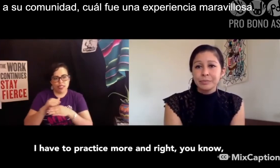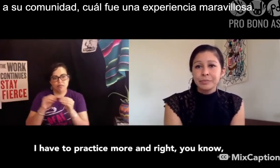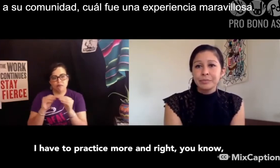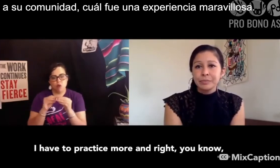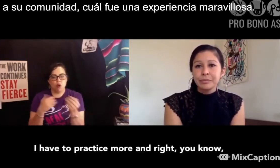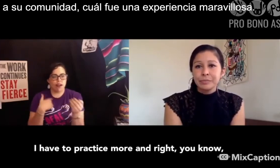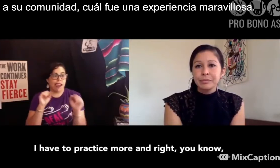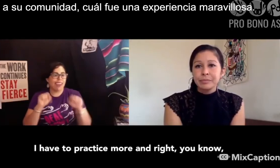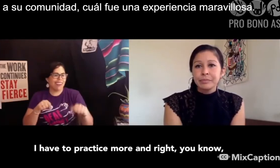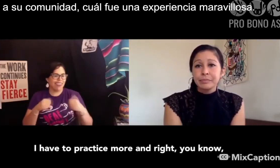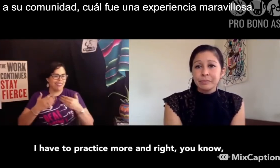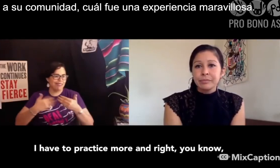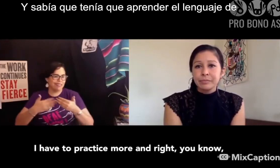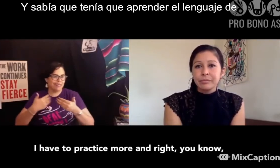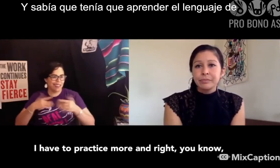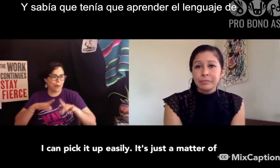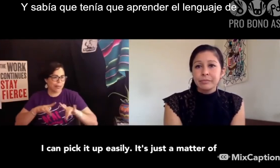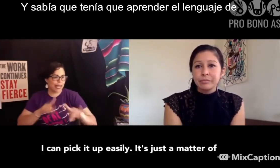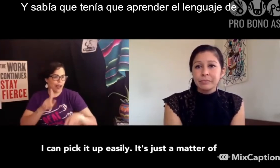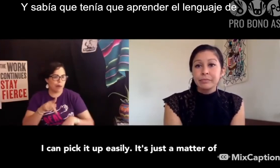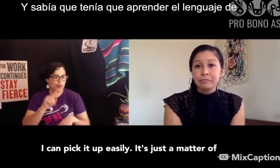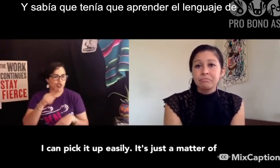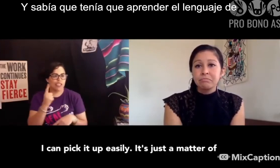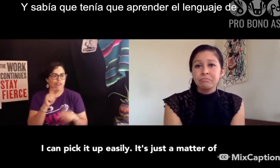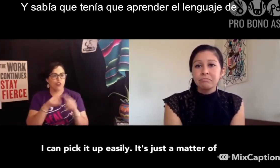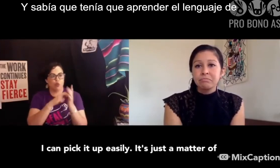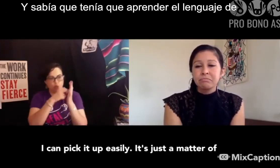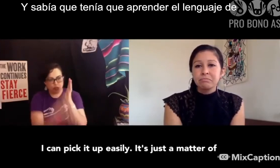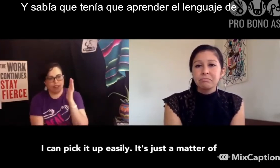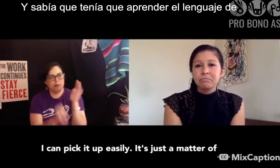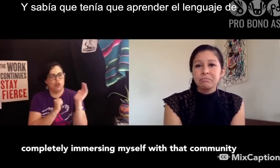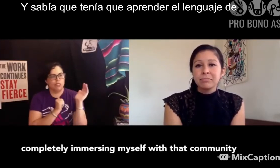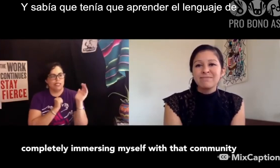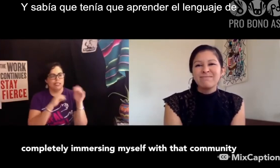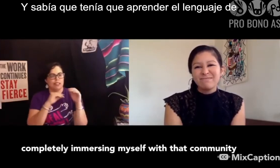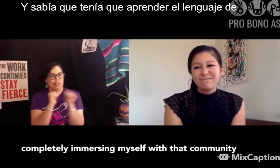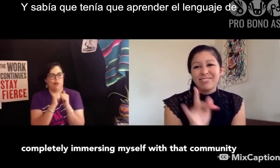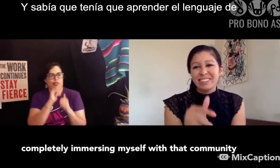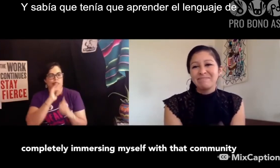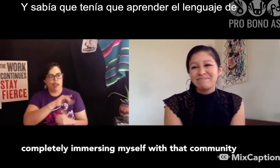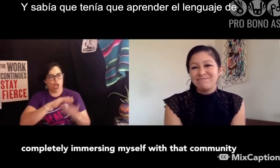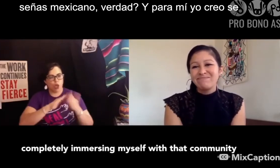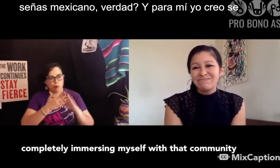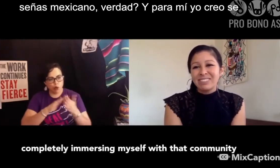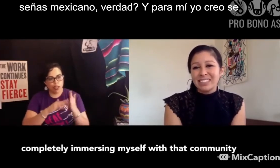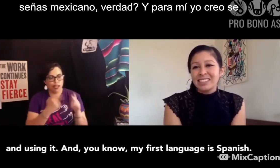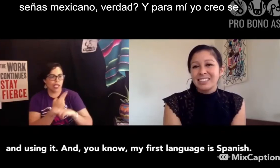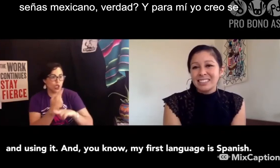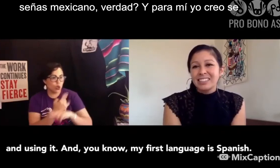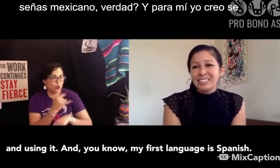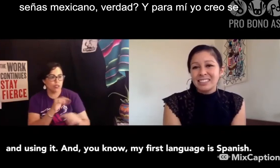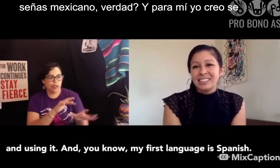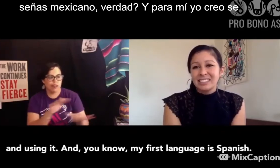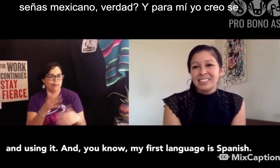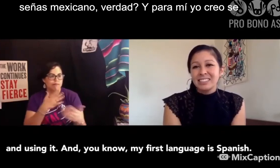cual fue una experiencia maravillosa. Y sabía que tenía que aprender el lenguaje de señas